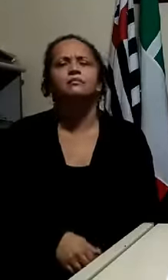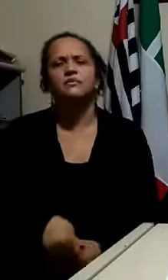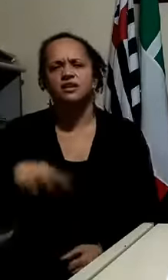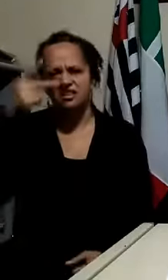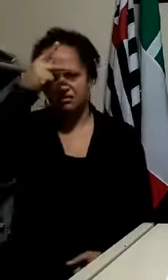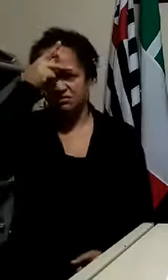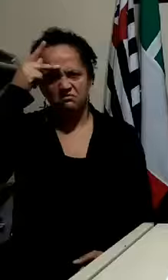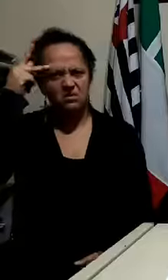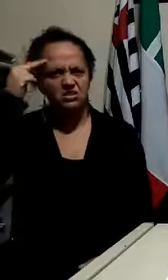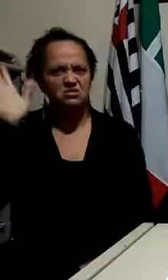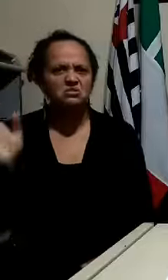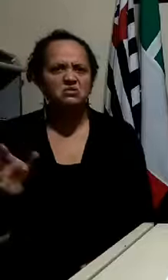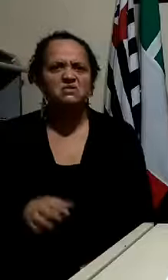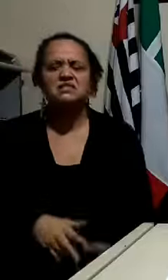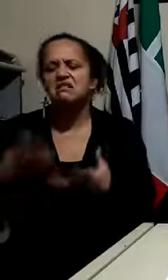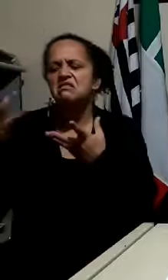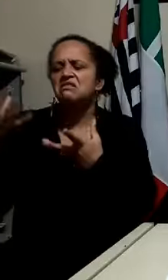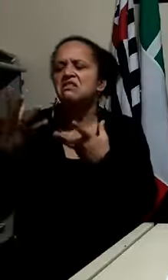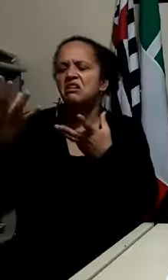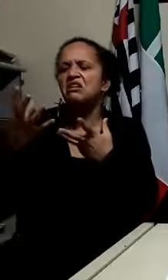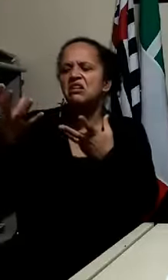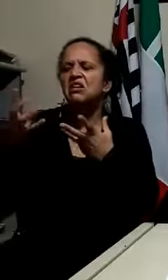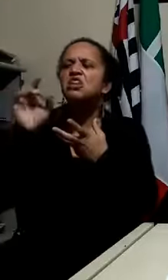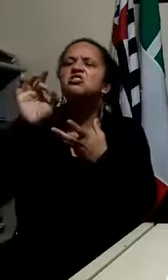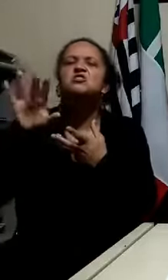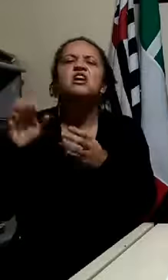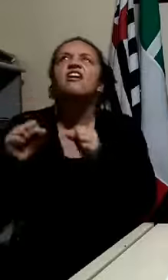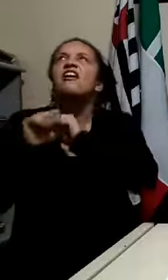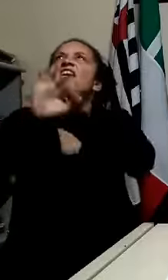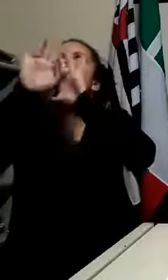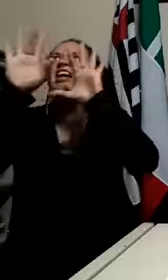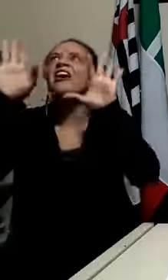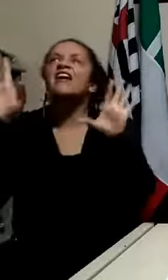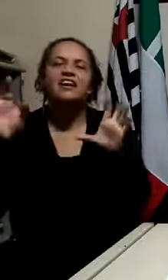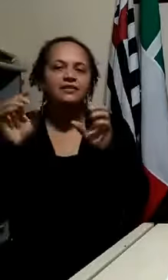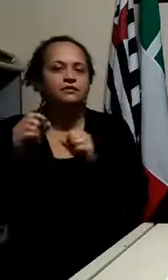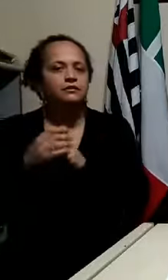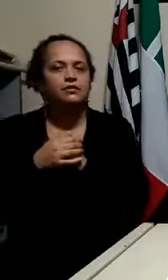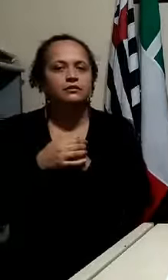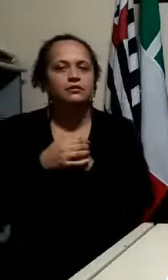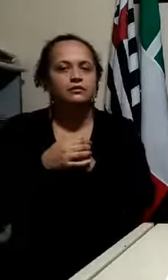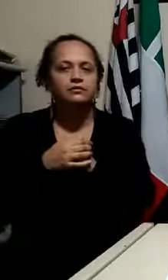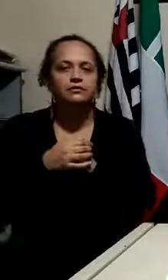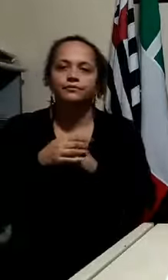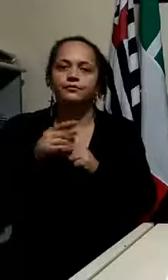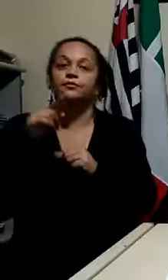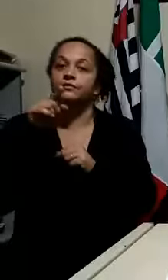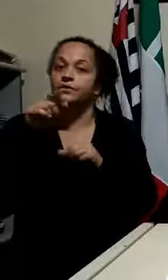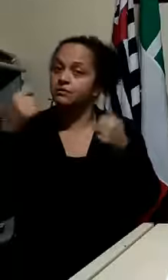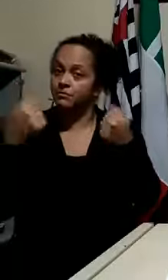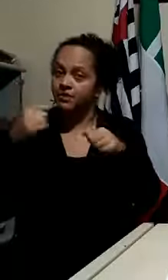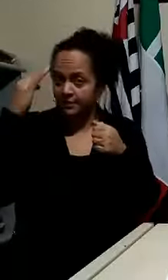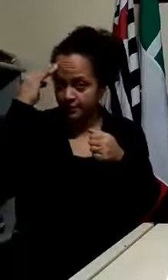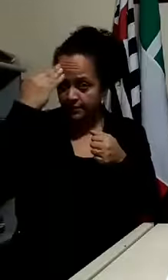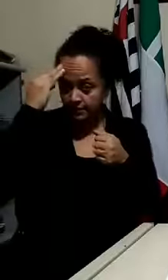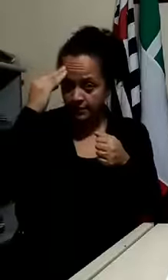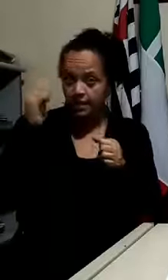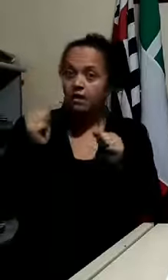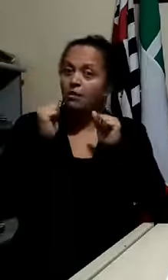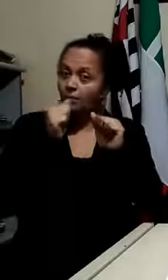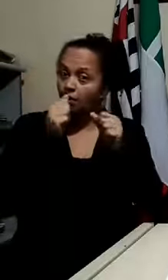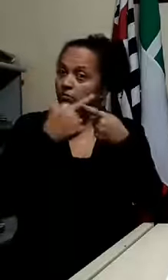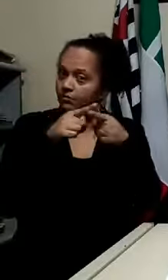Querer atrair a glória para si. Tudo isso leva à ruína. Tudo isso faz com